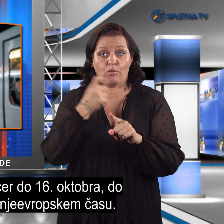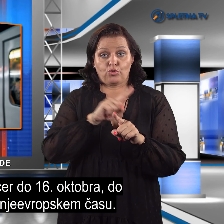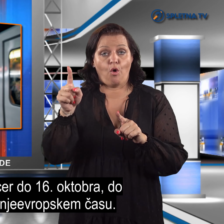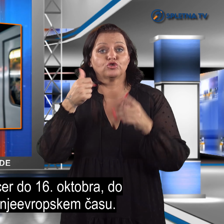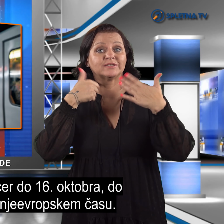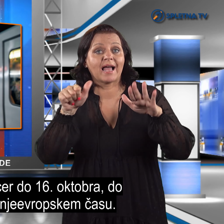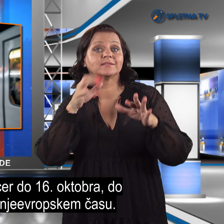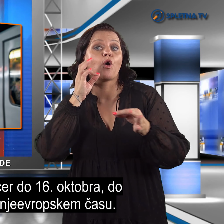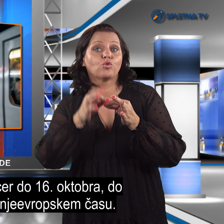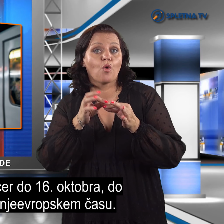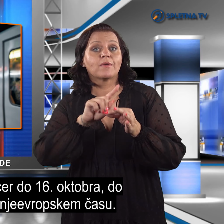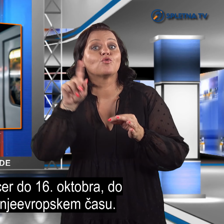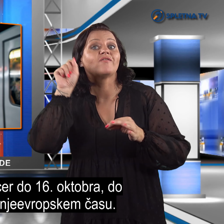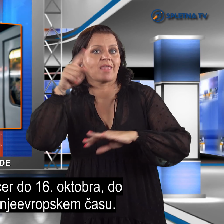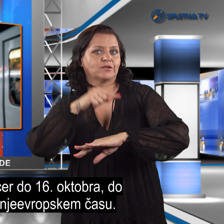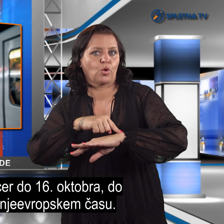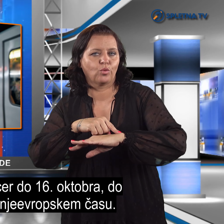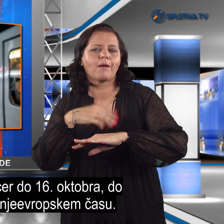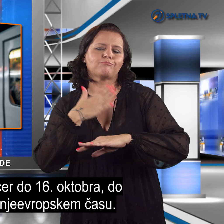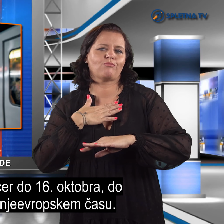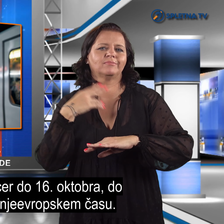oktobra do 12. ure po srednjeevropskem času.